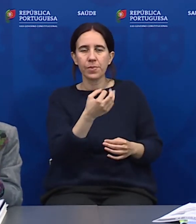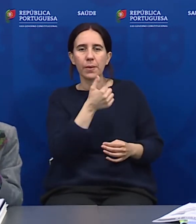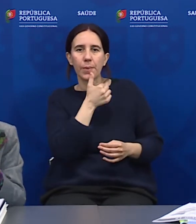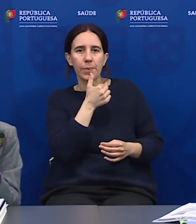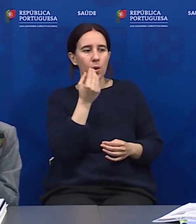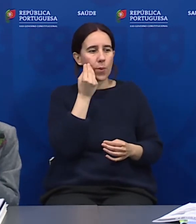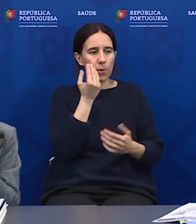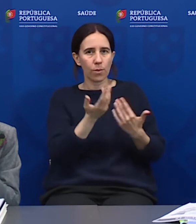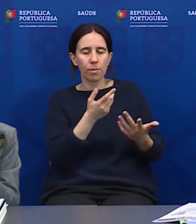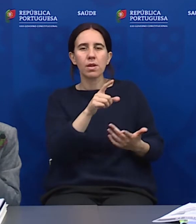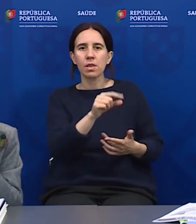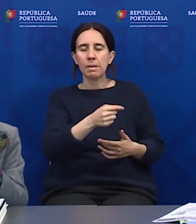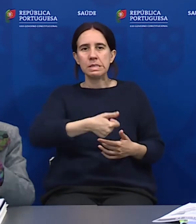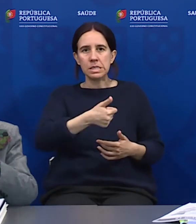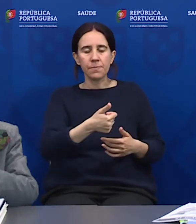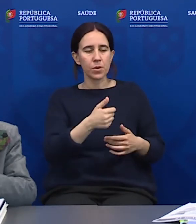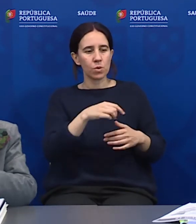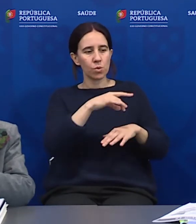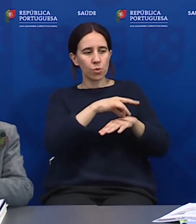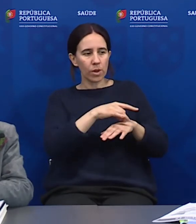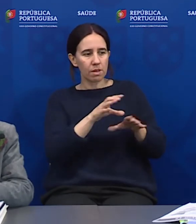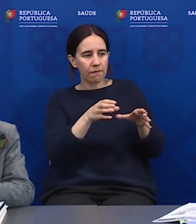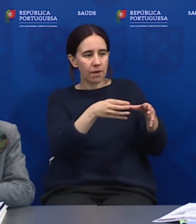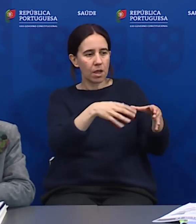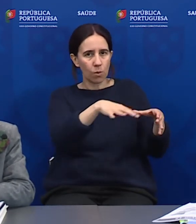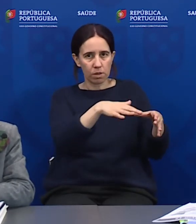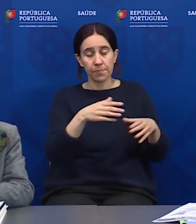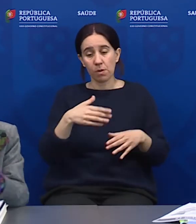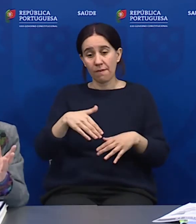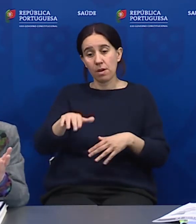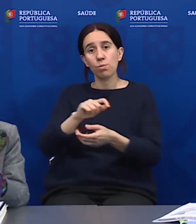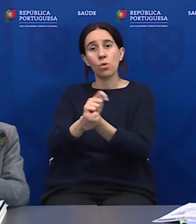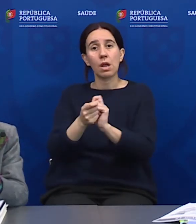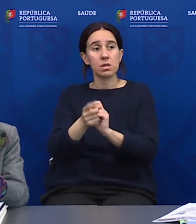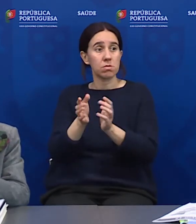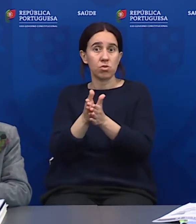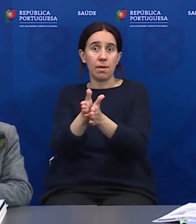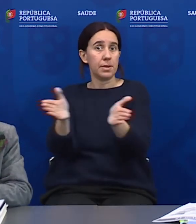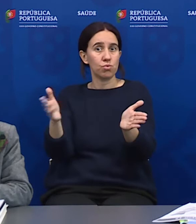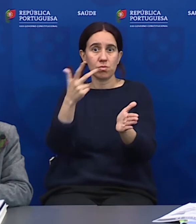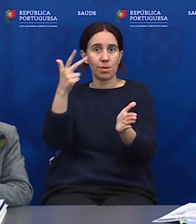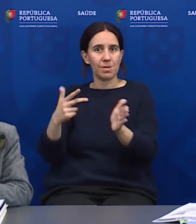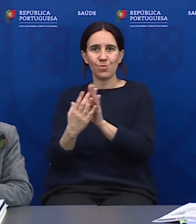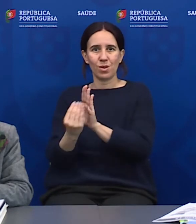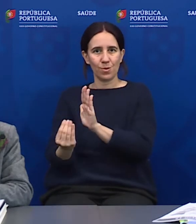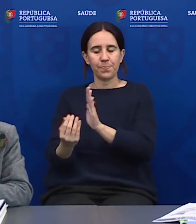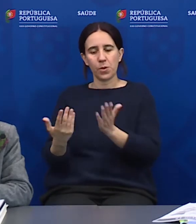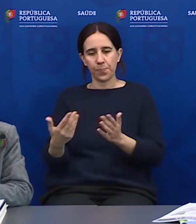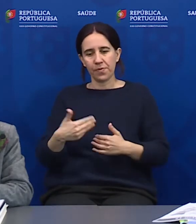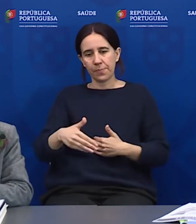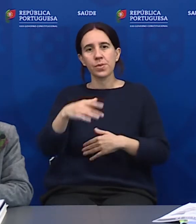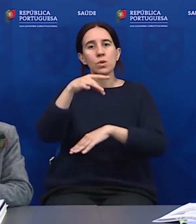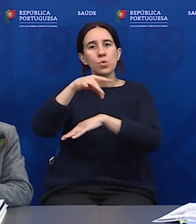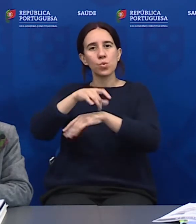que resultava e, sobretudo, onde confinar os doentes. O que é que vai mudar? Abrimos completamente este modelo. Portanto, os doentes